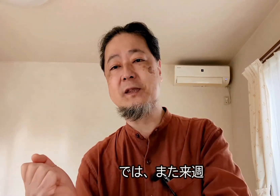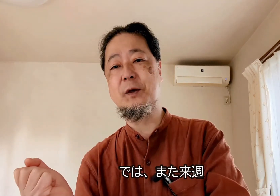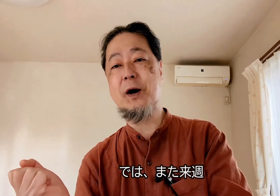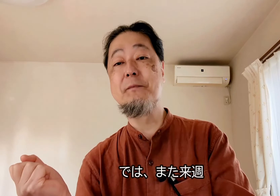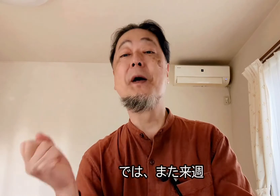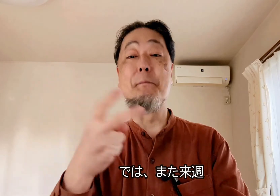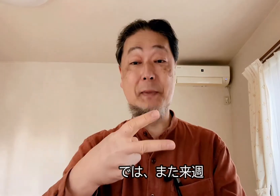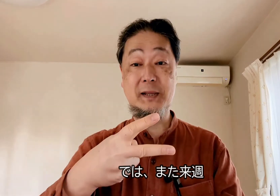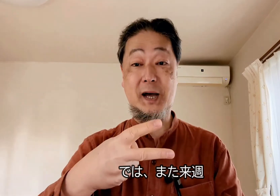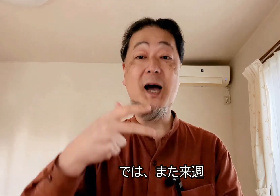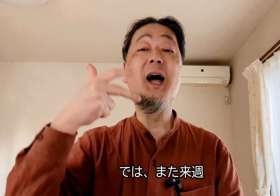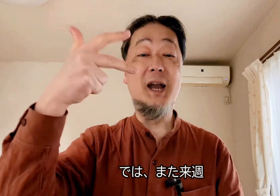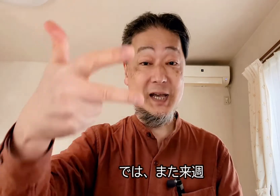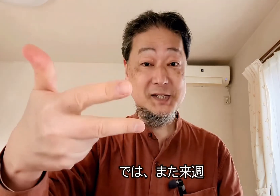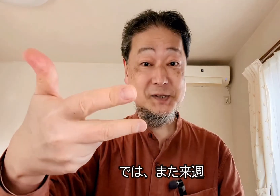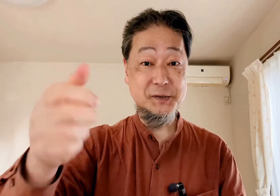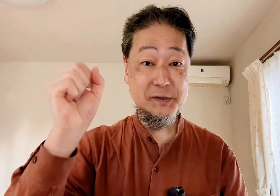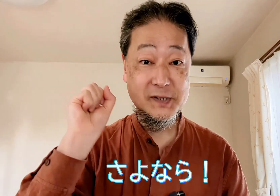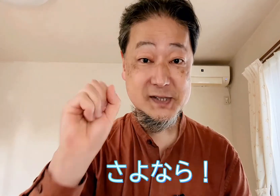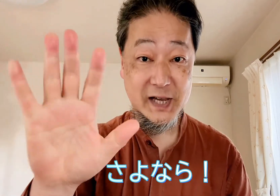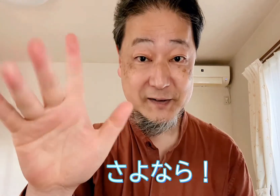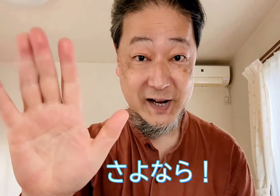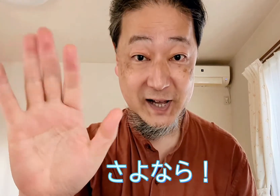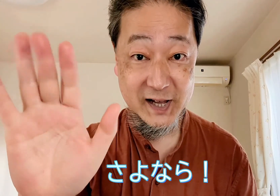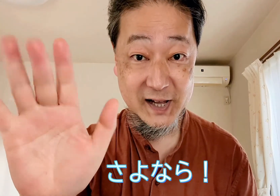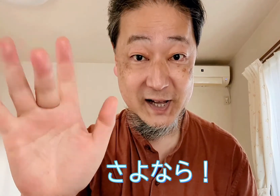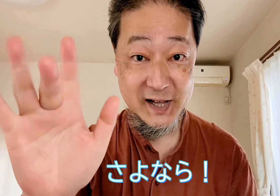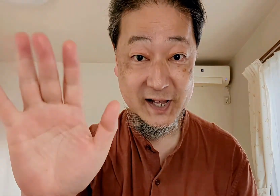しい。では、また来週、さよなら。